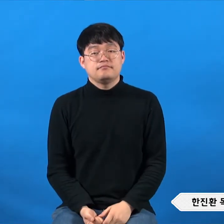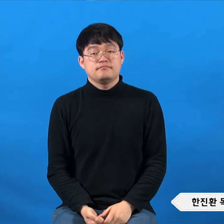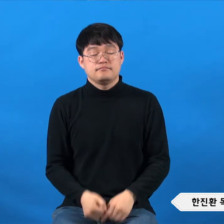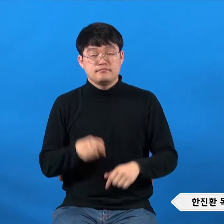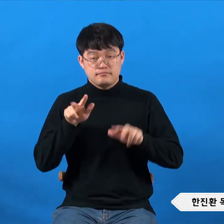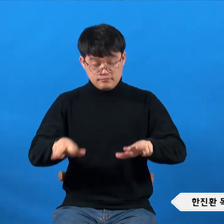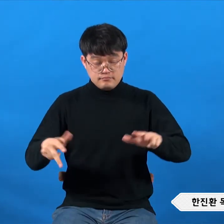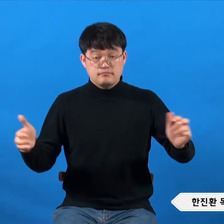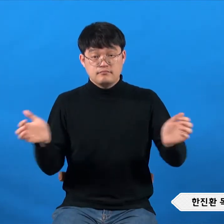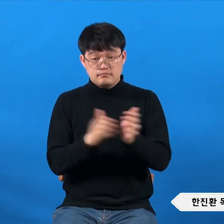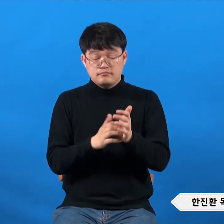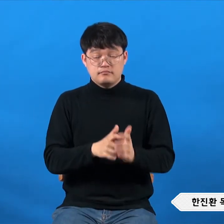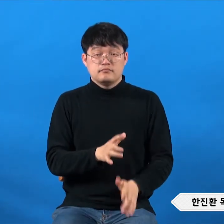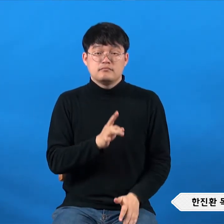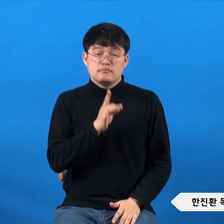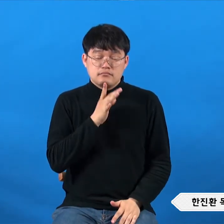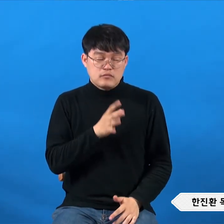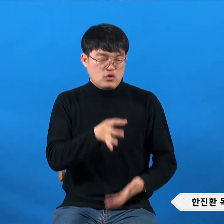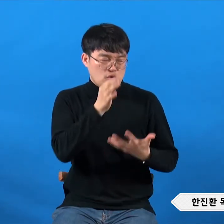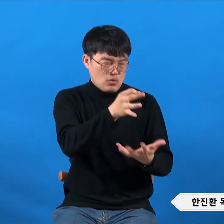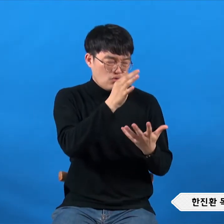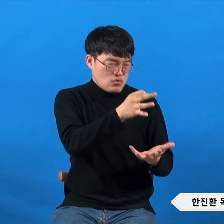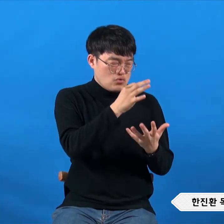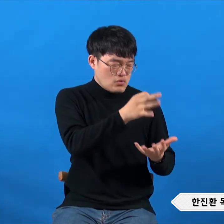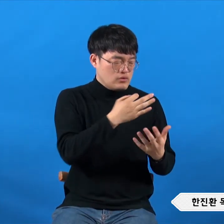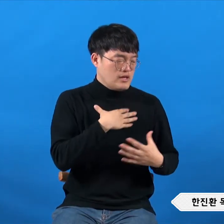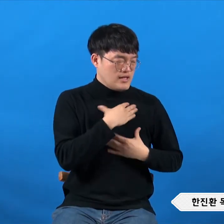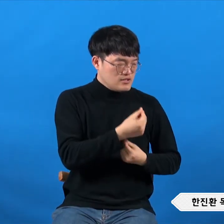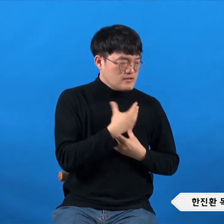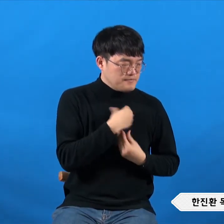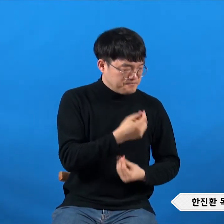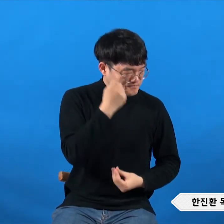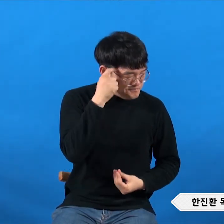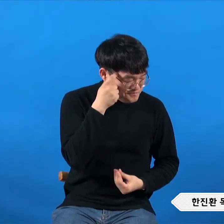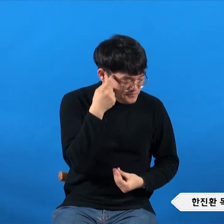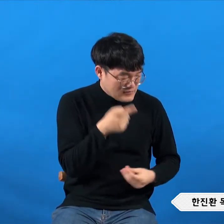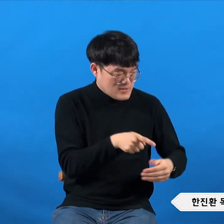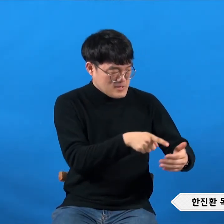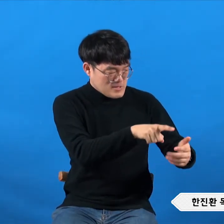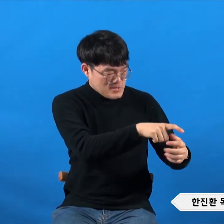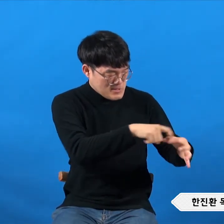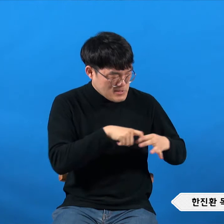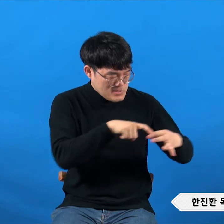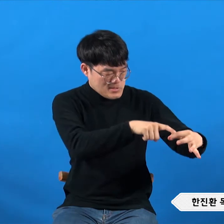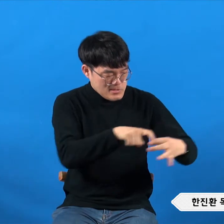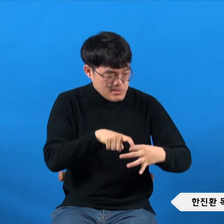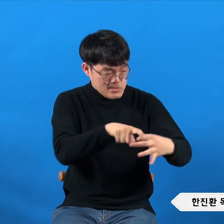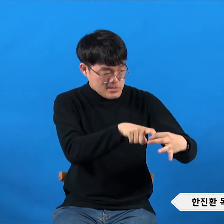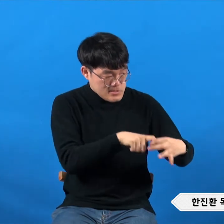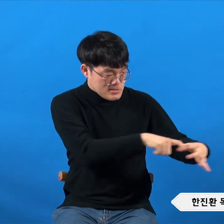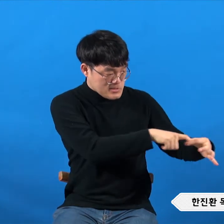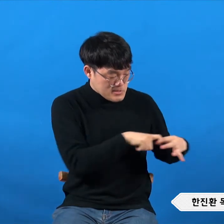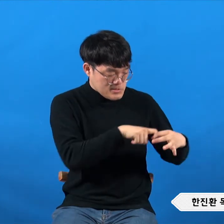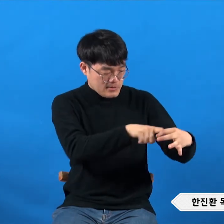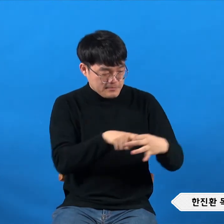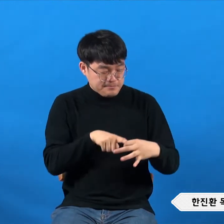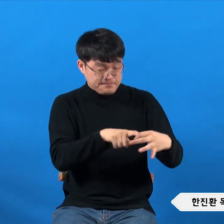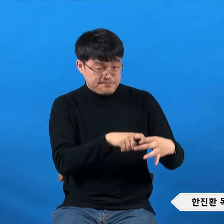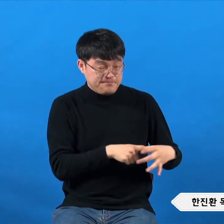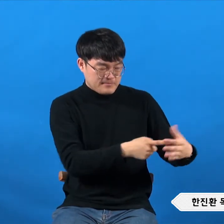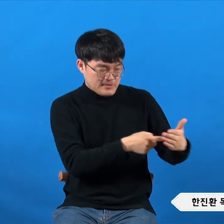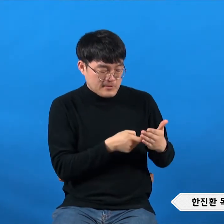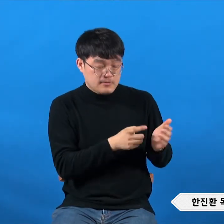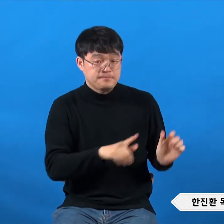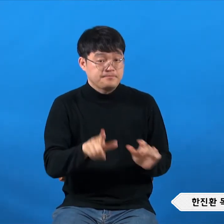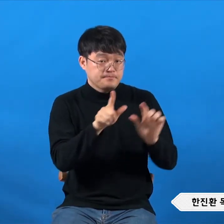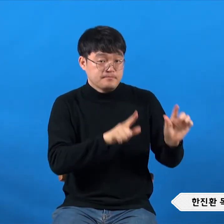순간이었습니다. 이날까지 오직 돈이 안전이다, 안전을 보장해준다, 그렇게 생각하고 살아왔는데, 그래서 악착같이